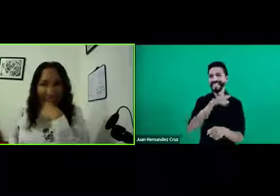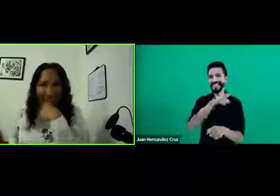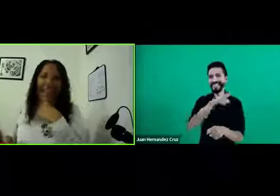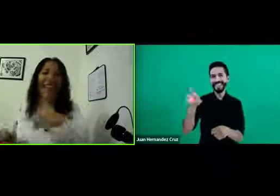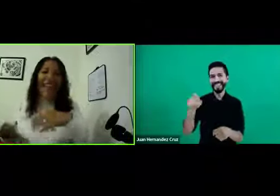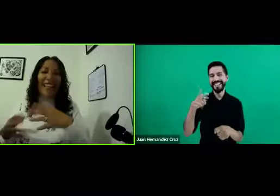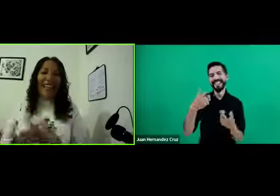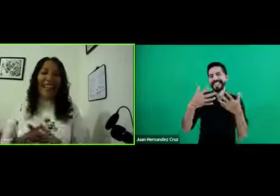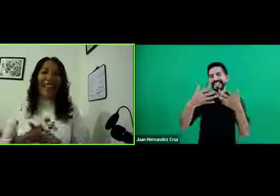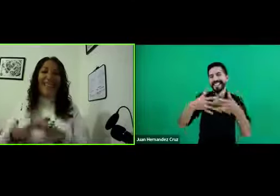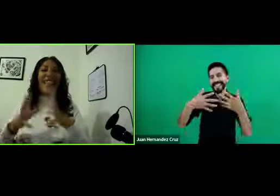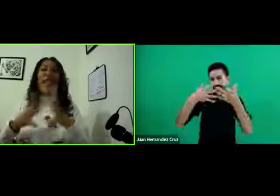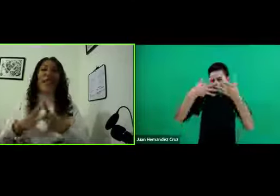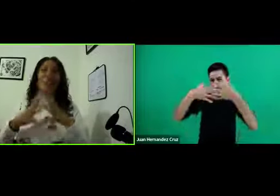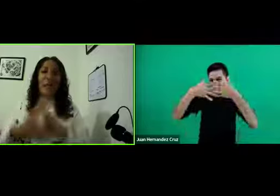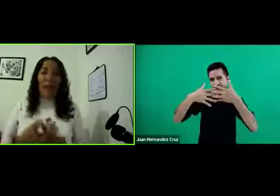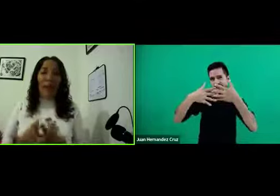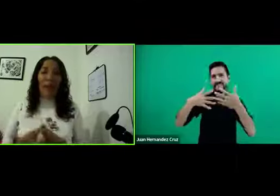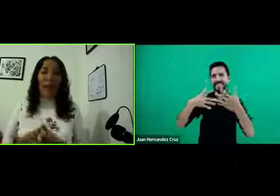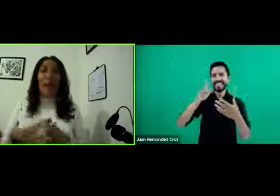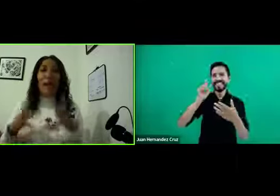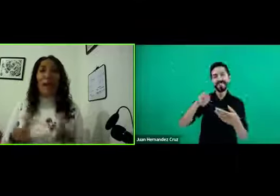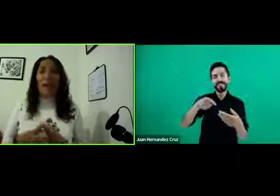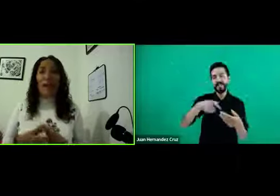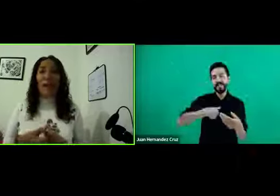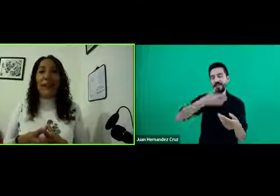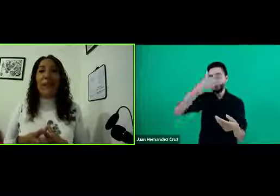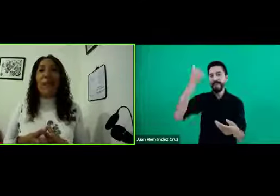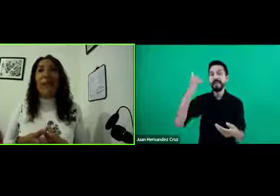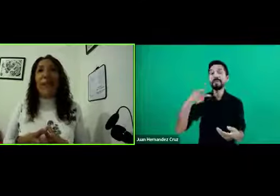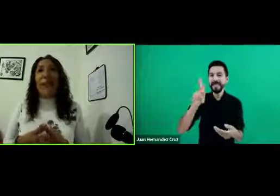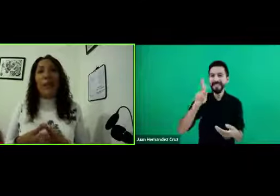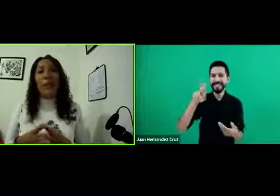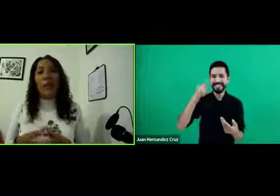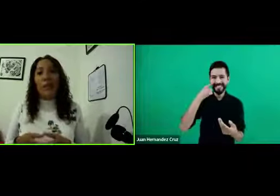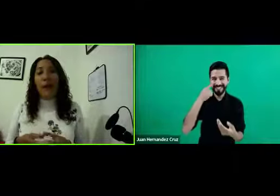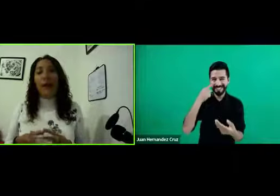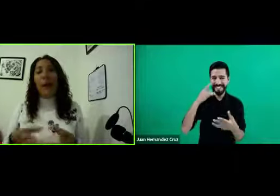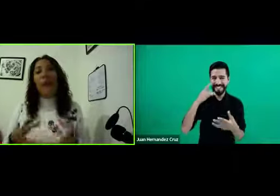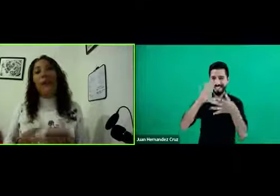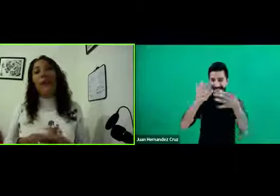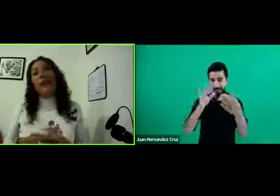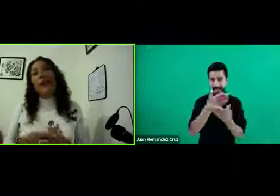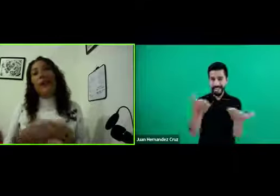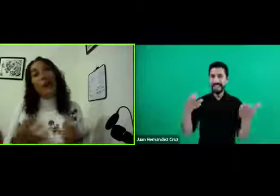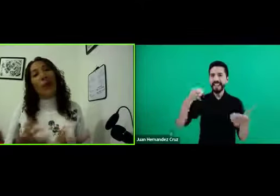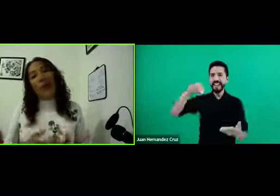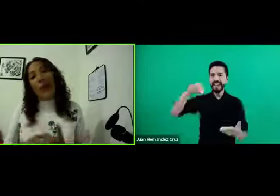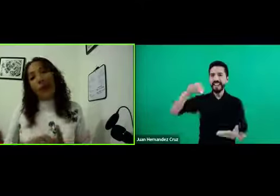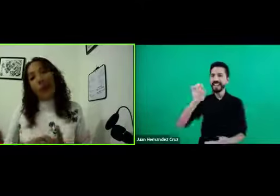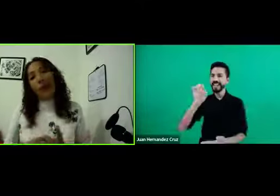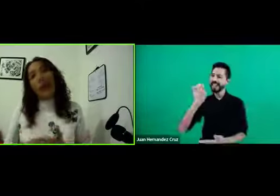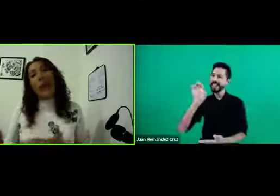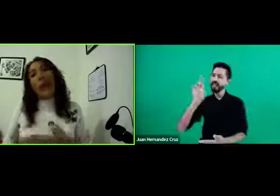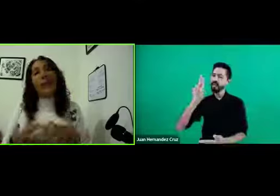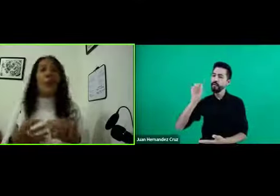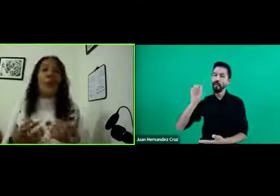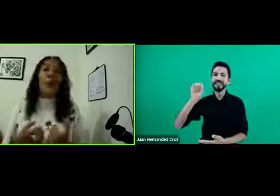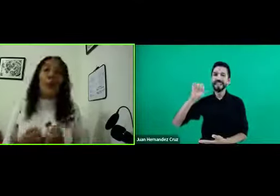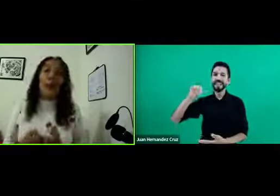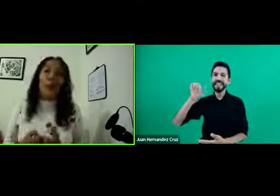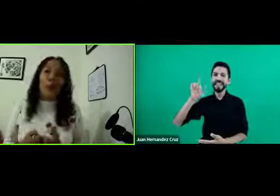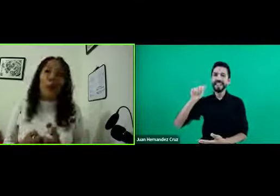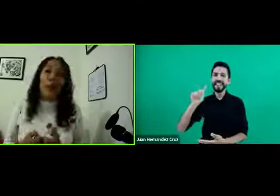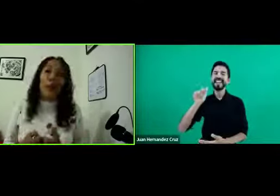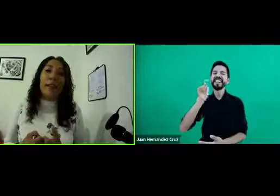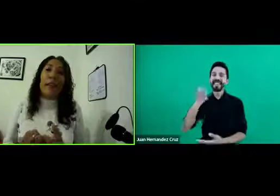Neurosintergia. Entonces, le voy a decir a Juan, Neurosintergia es un espacio en donde estudiamos la conciencia,